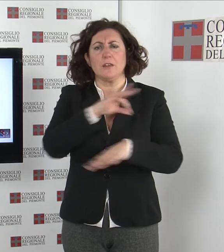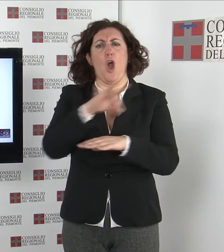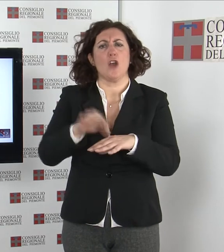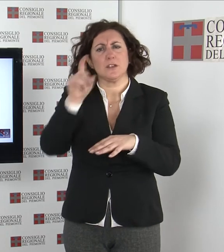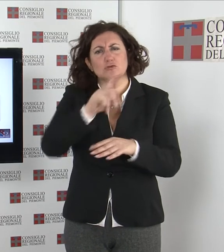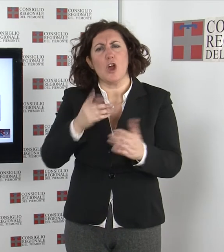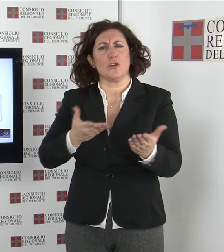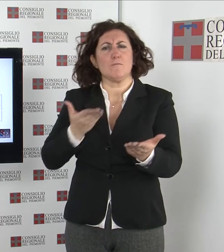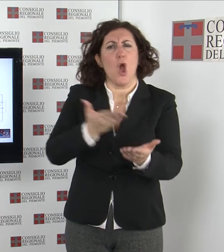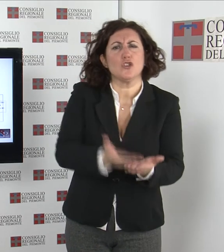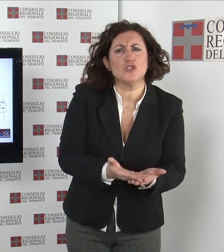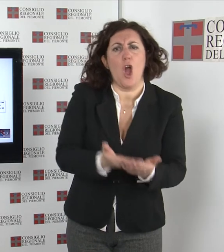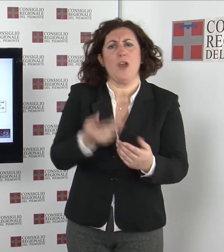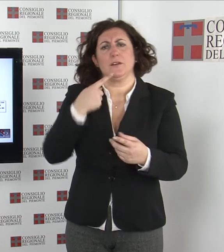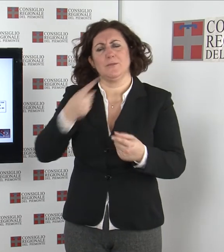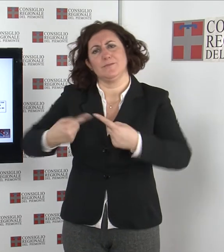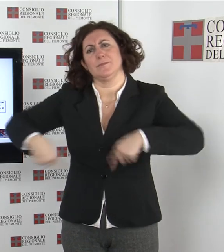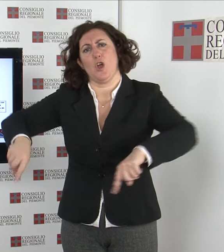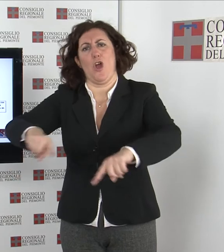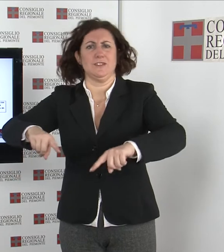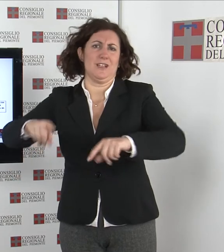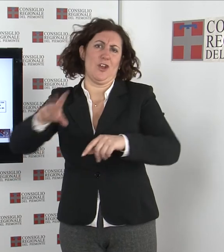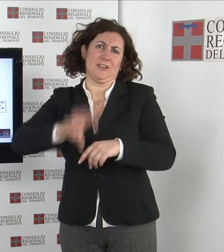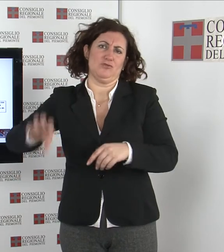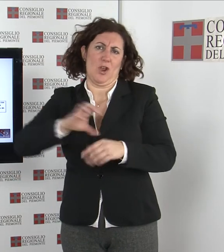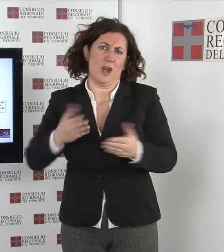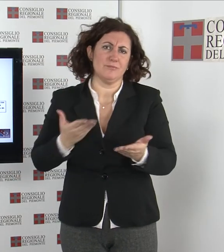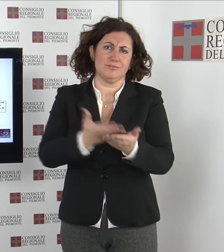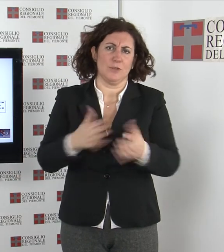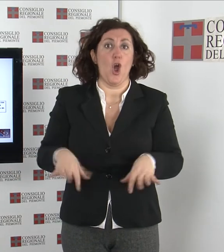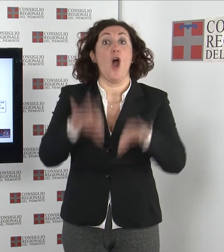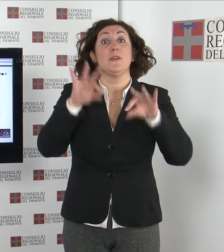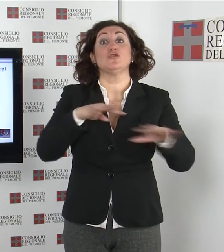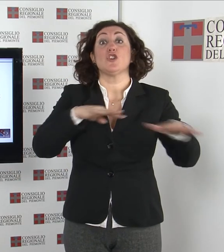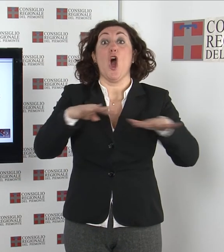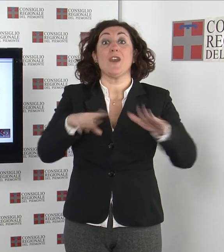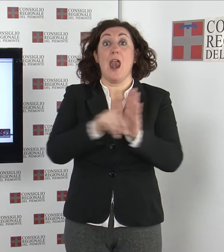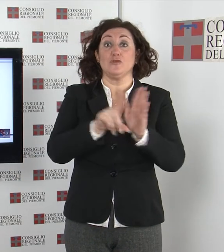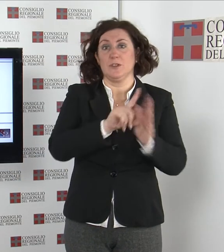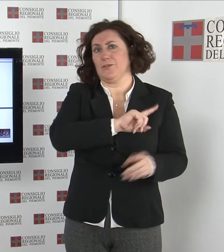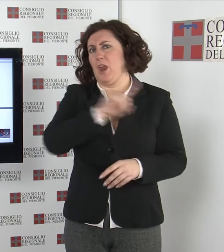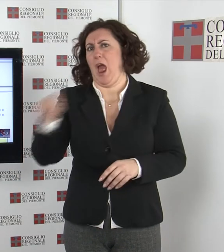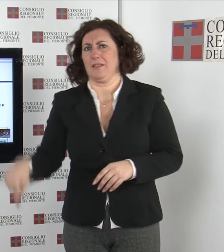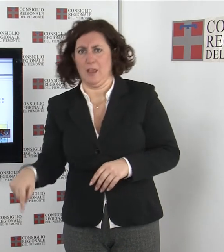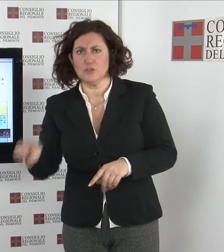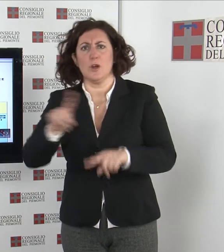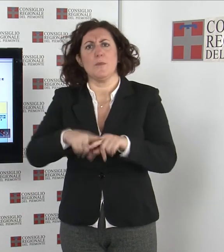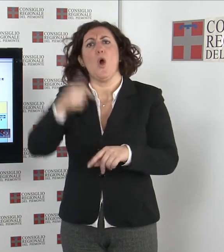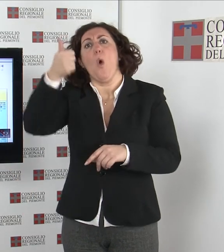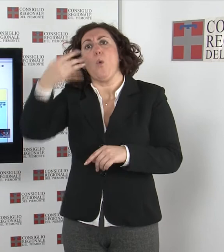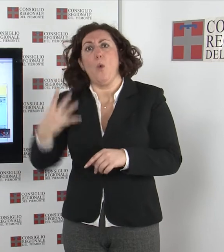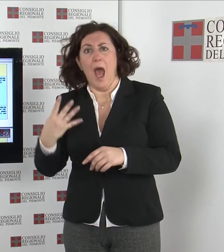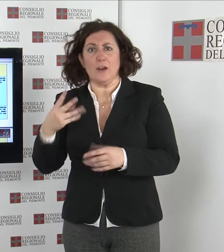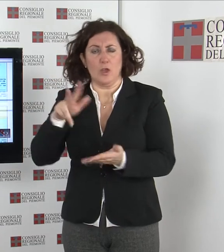dai componenti dell'assemblea regionale dall'inizio della nona legislatura e poco più di un quarto quelli approvati in aula il nono